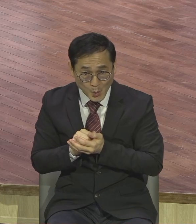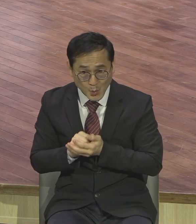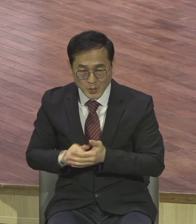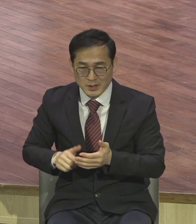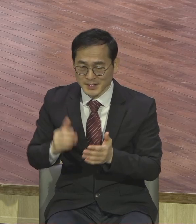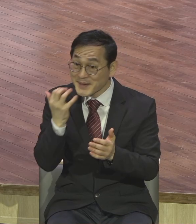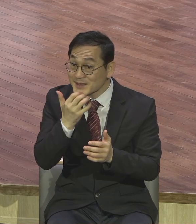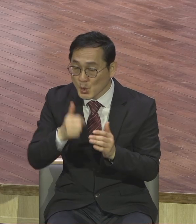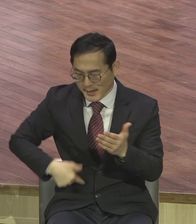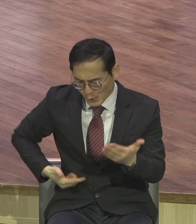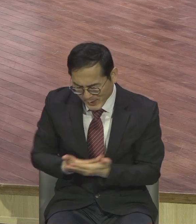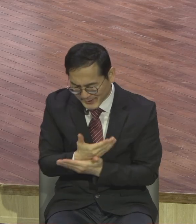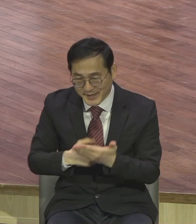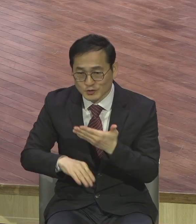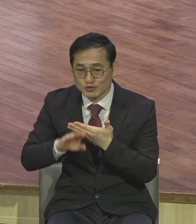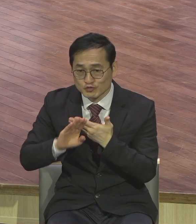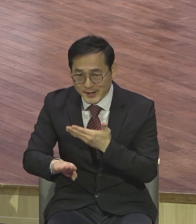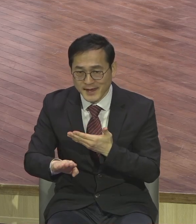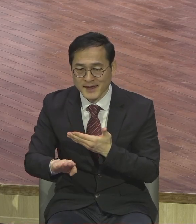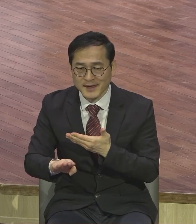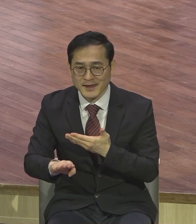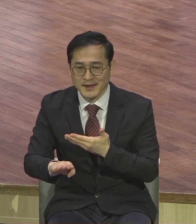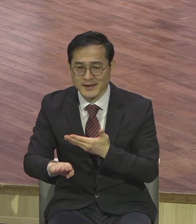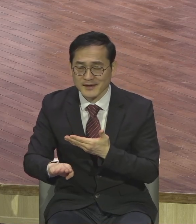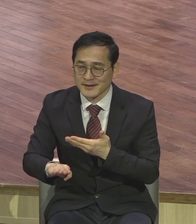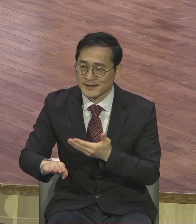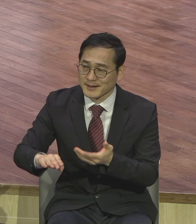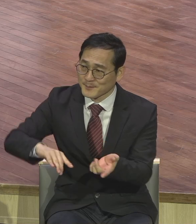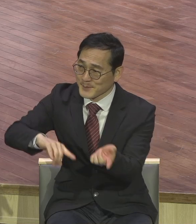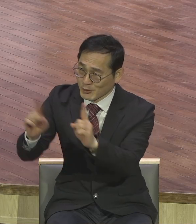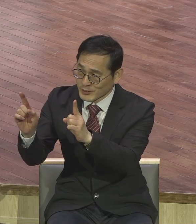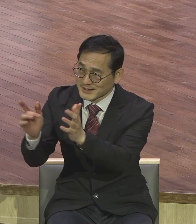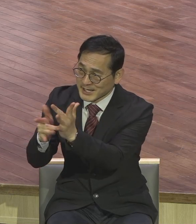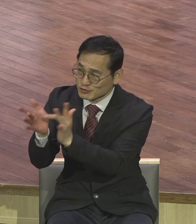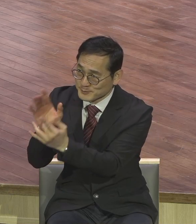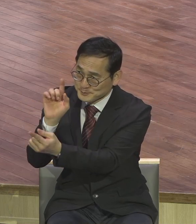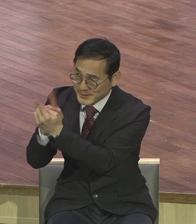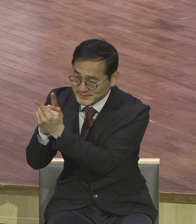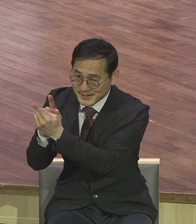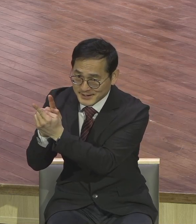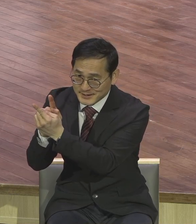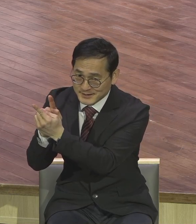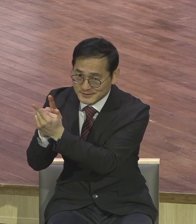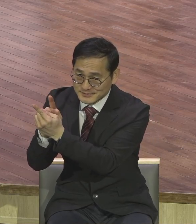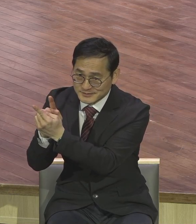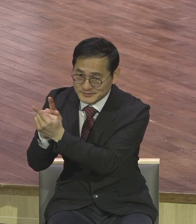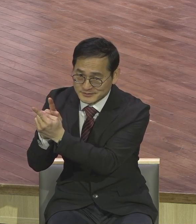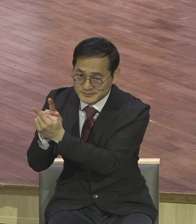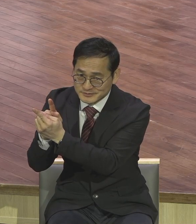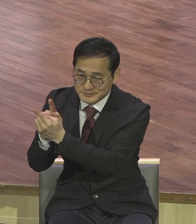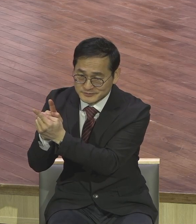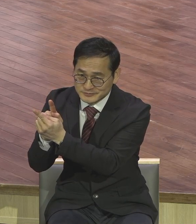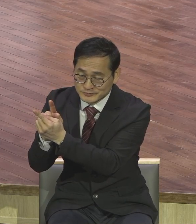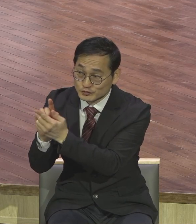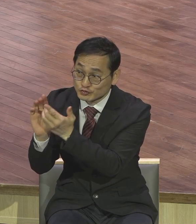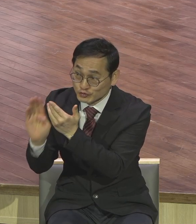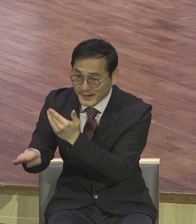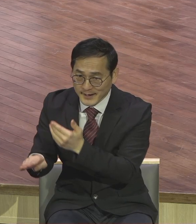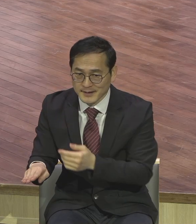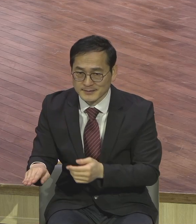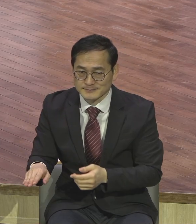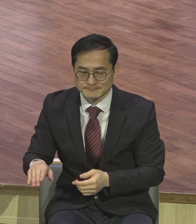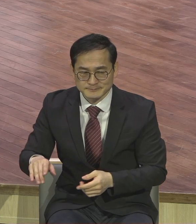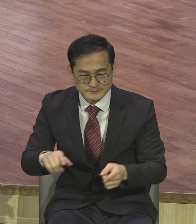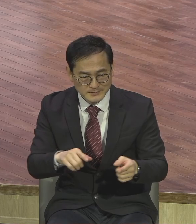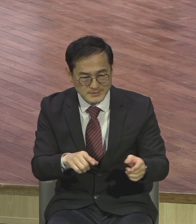이후에 그 받은 은혜를 발판으로 부활한 예수를 만난 이후에 그 발판으로 견고하게 많은 사람들이